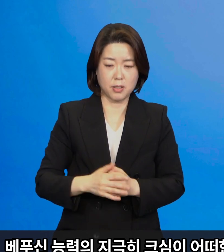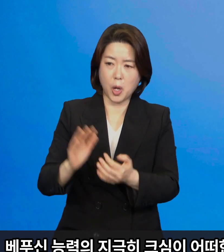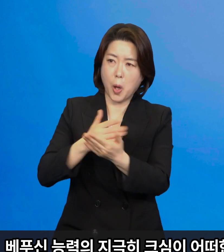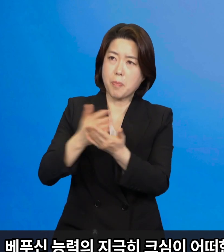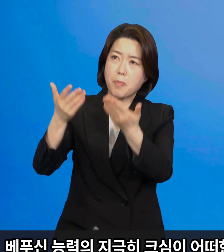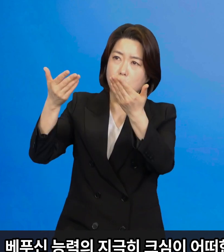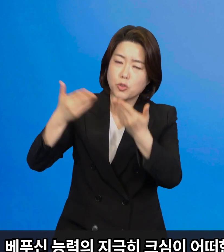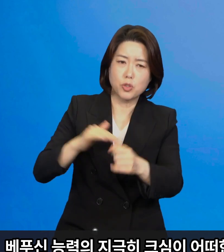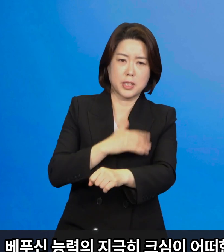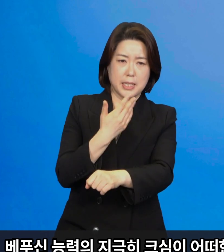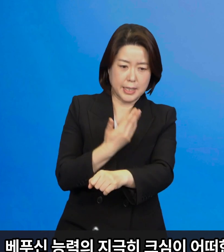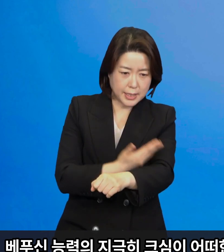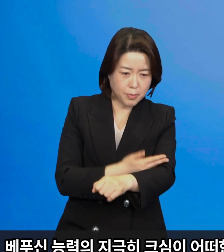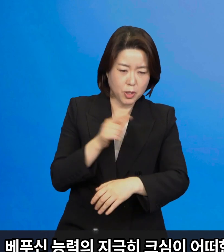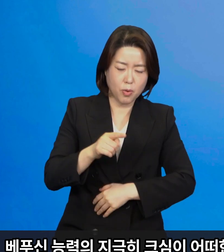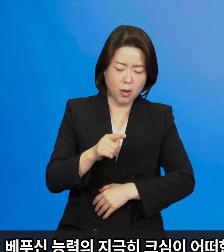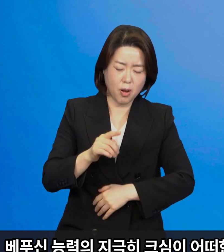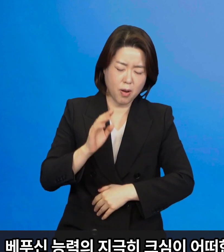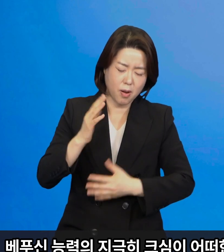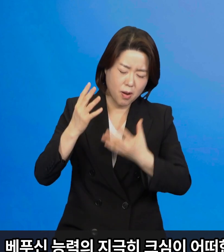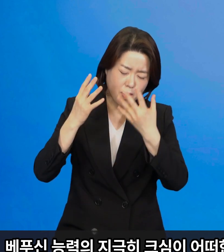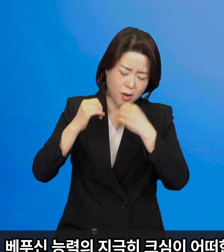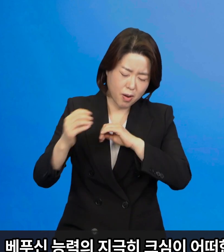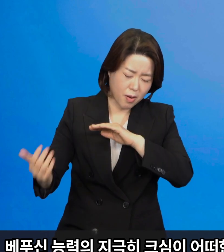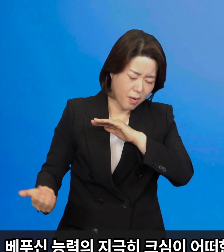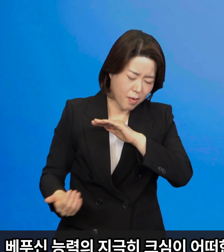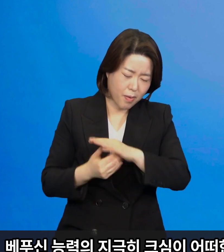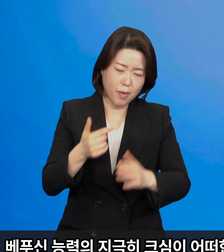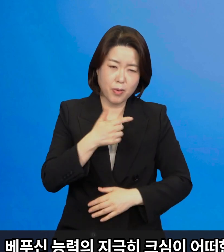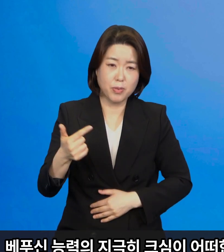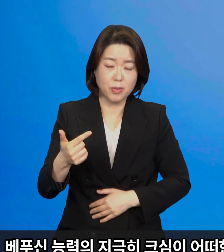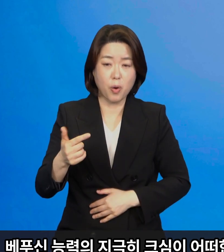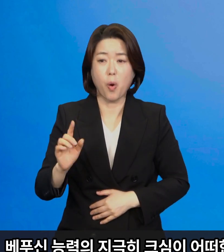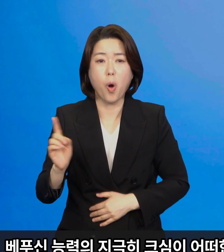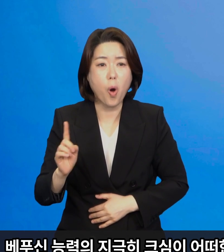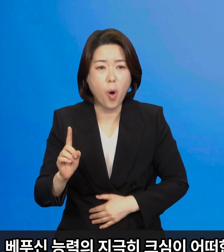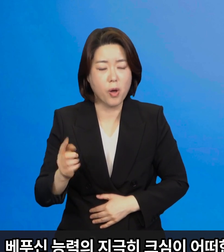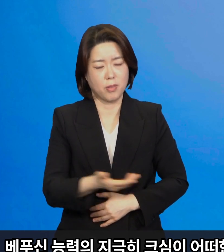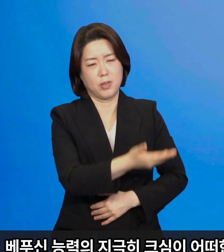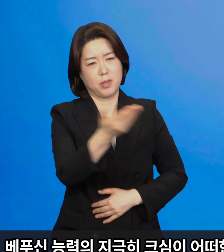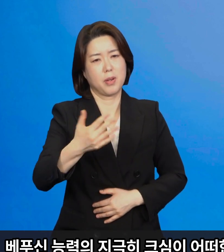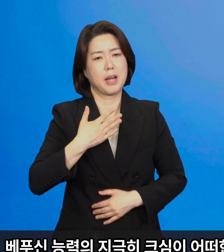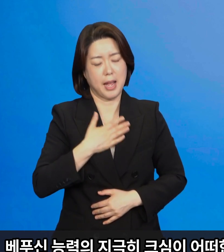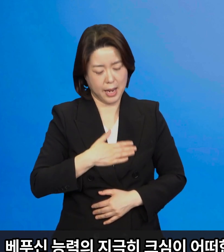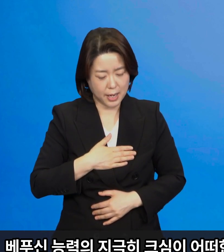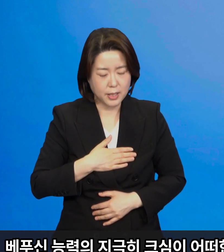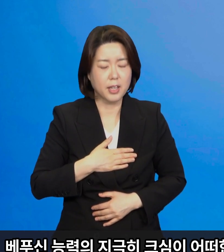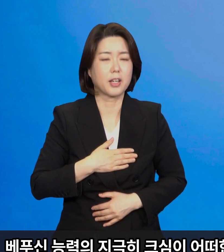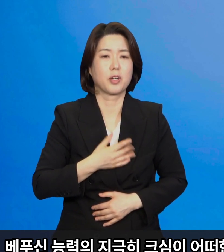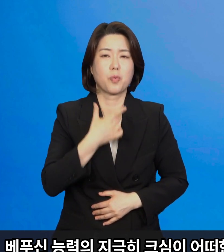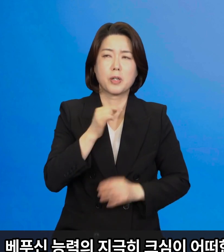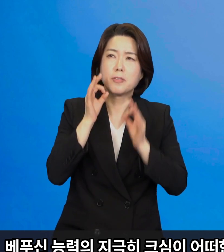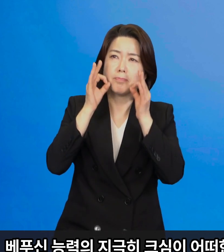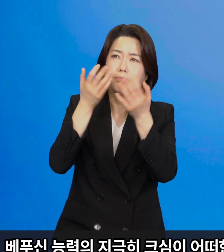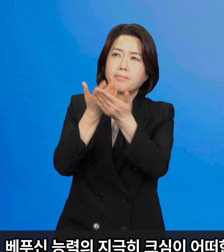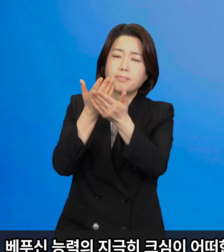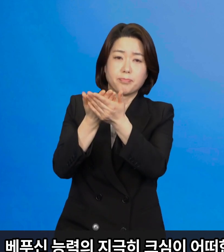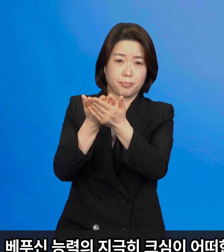베푸신 능력의 지극히 크심이 어떠한 것을 너희로 알게 하시기를 구하노라.